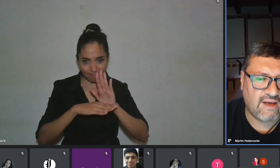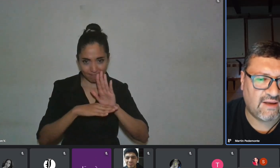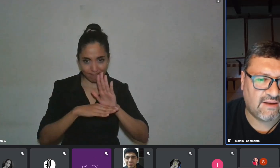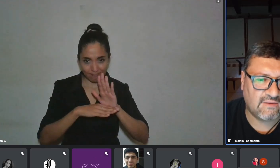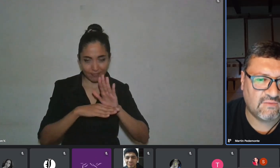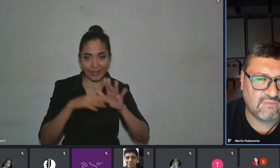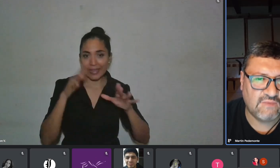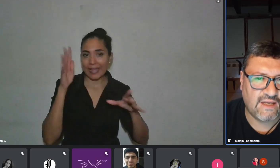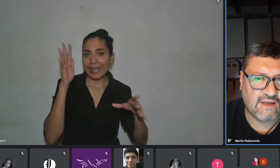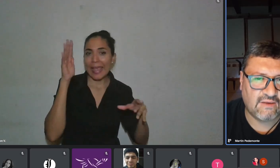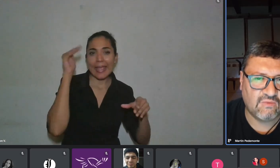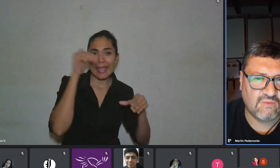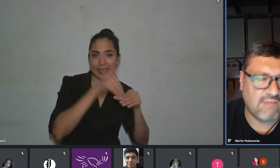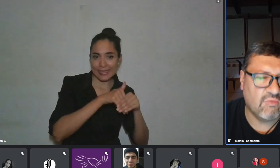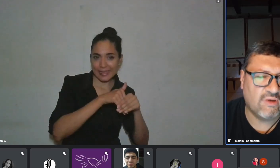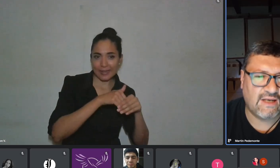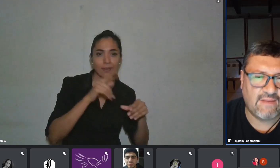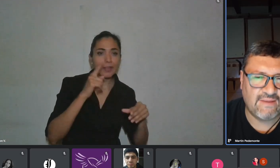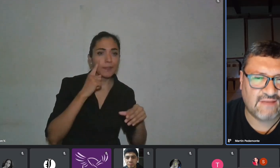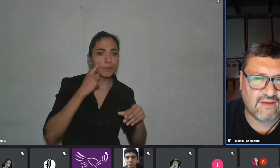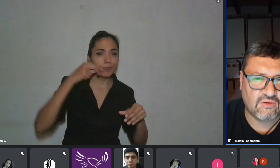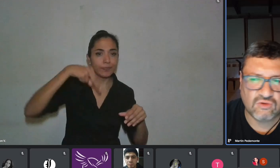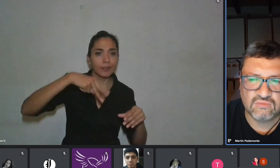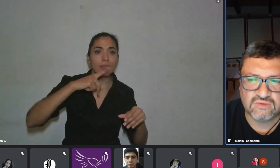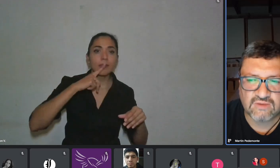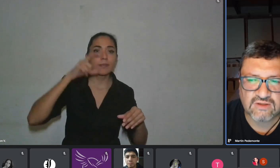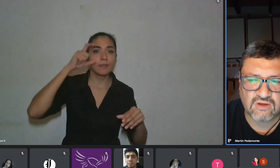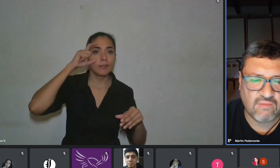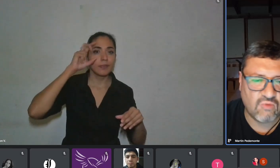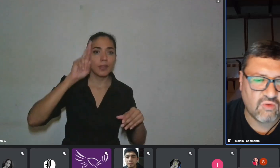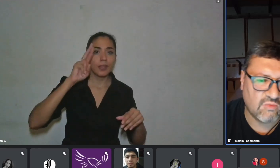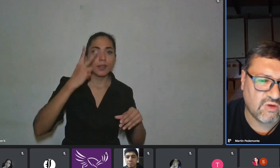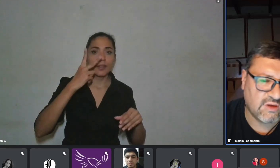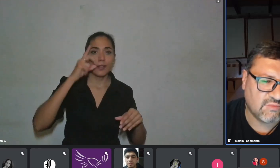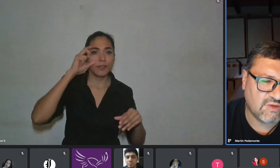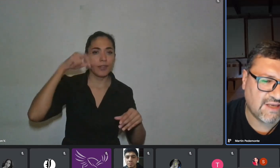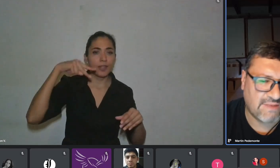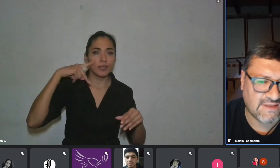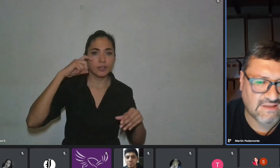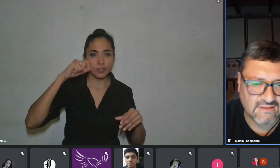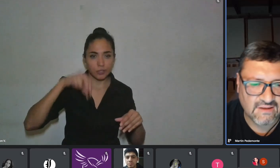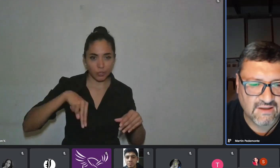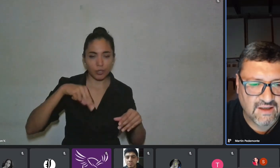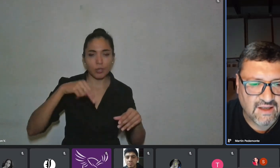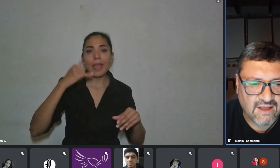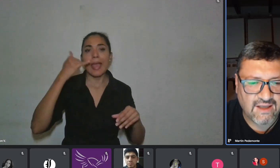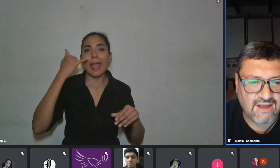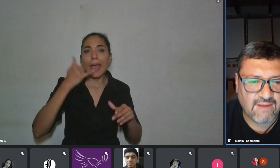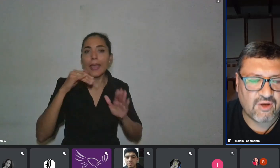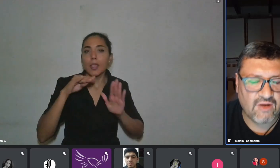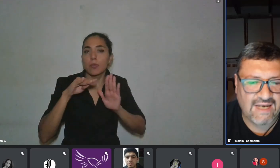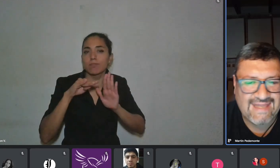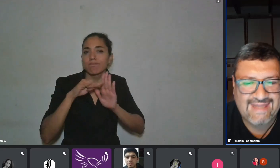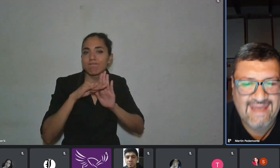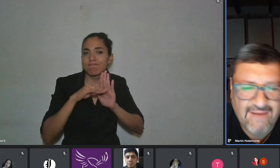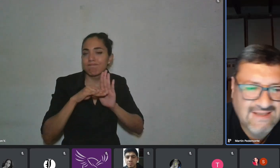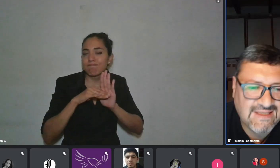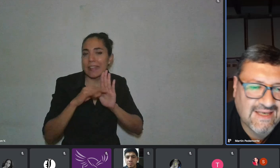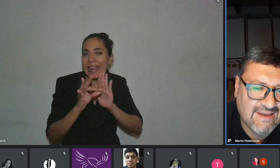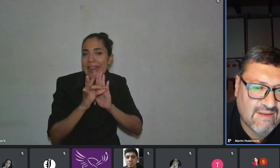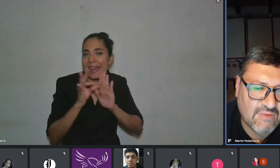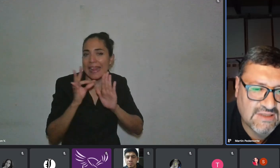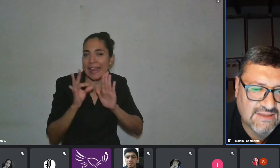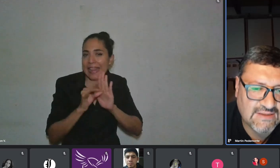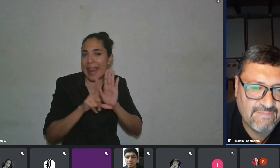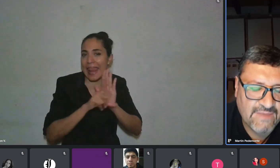toda es muy reglamentado, son situaciones muy expresas, pero la idea